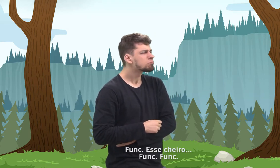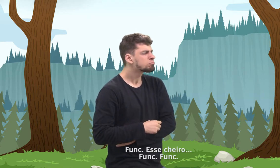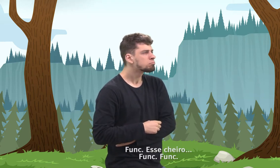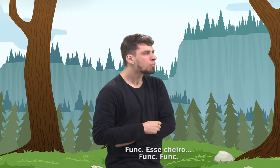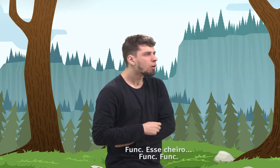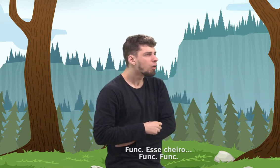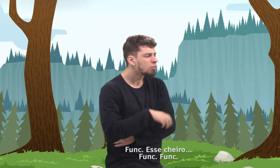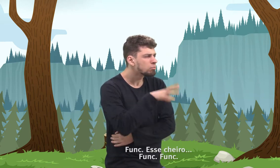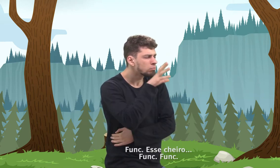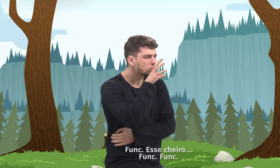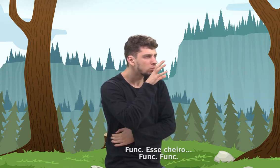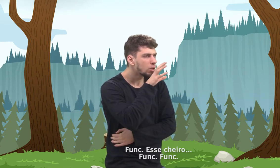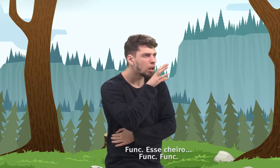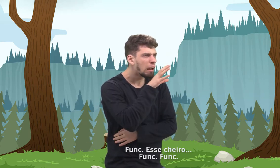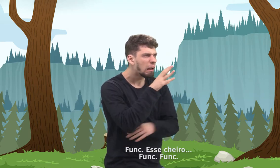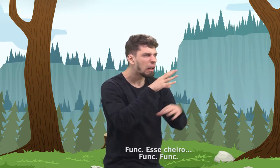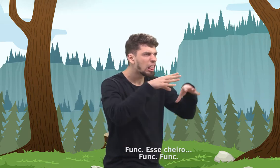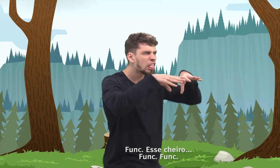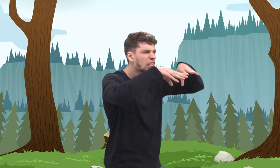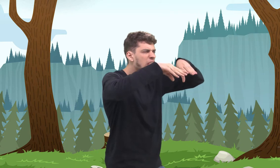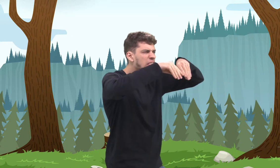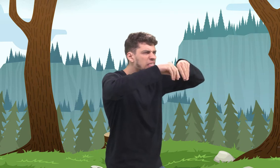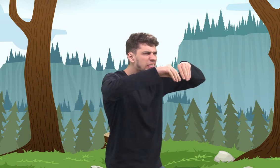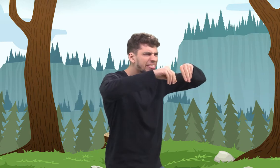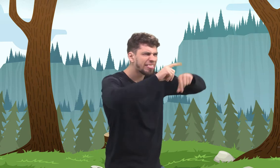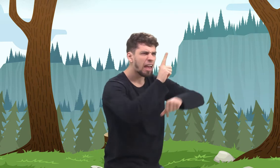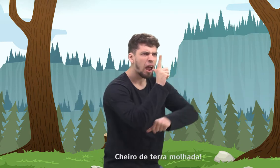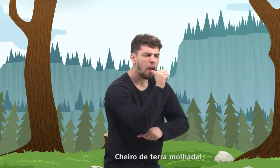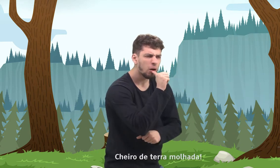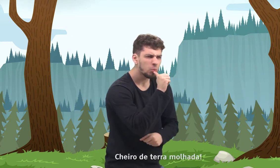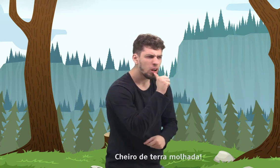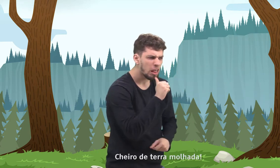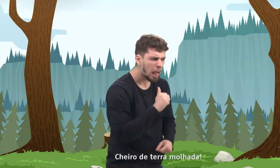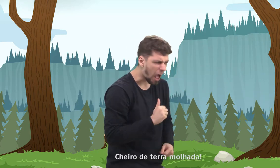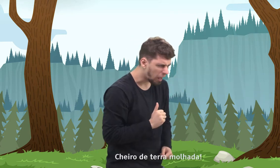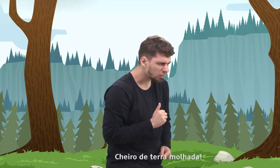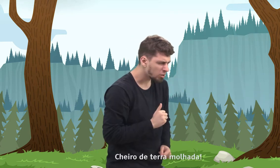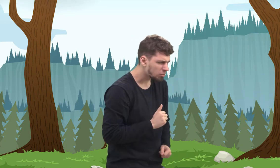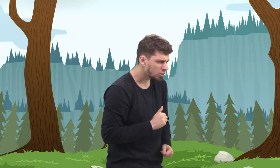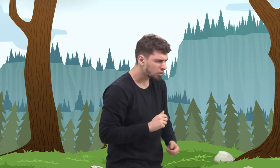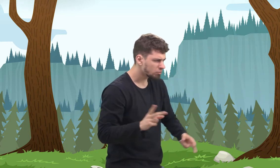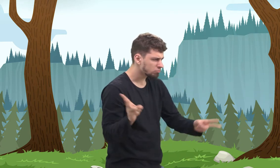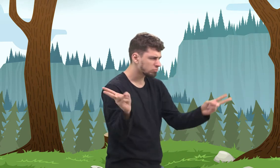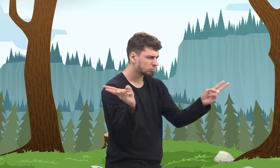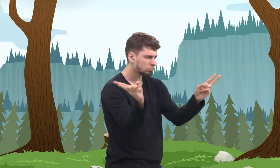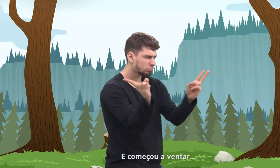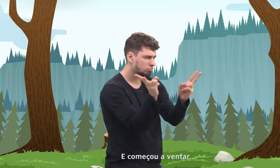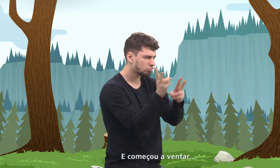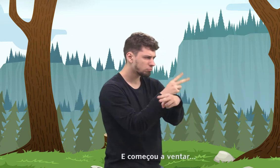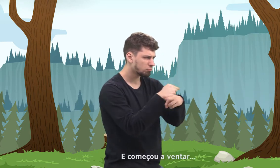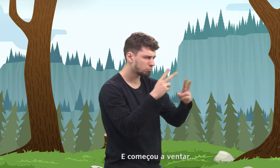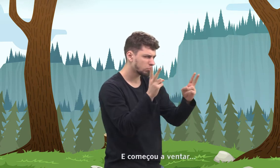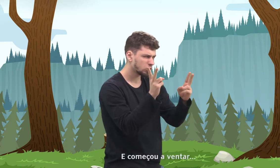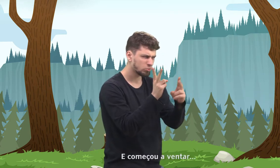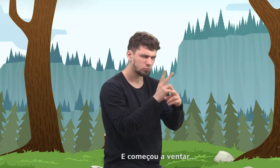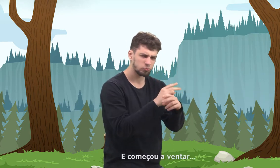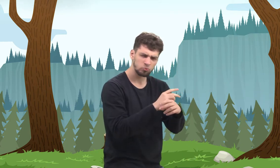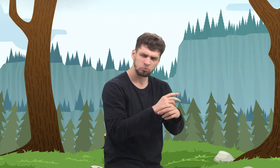e cichero giro de terra molhada e começou a ventar